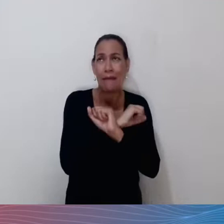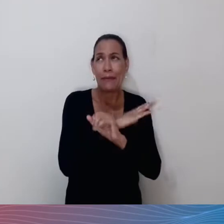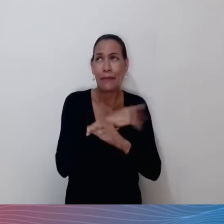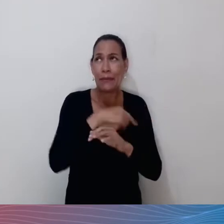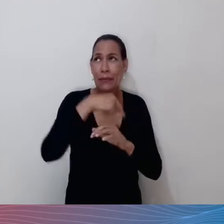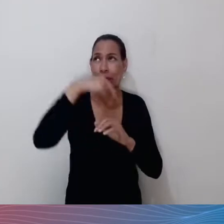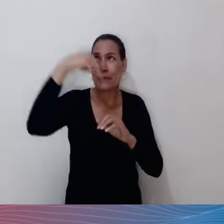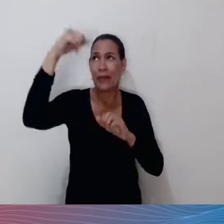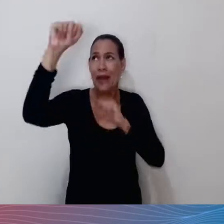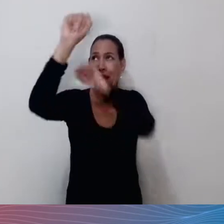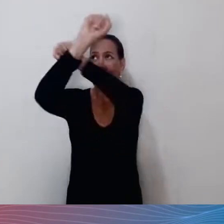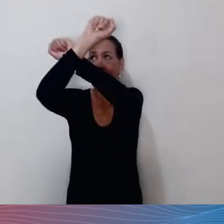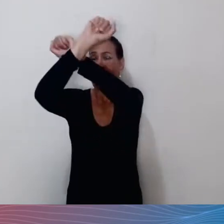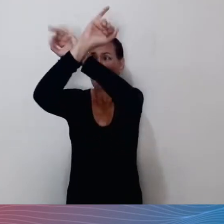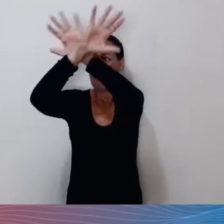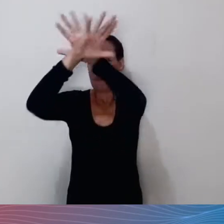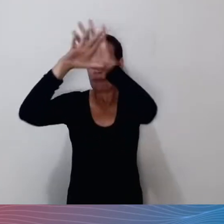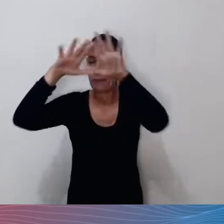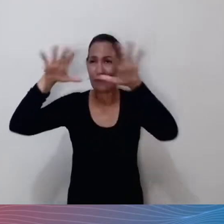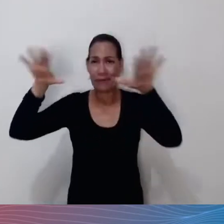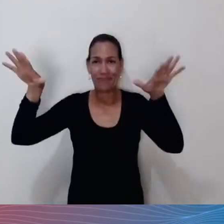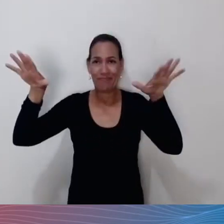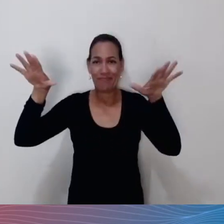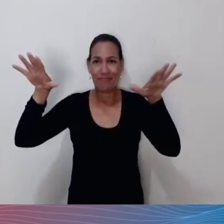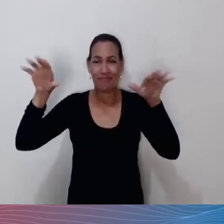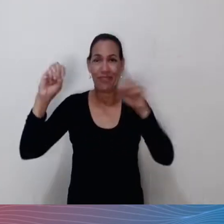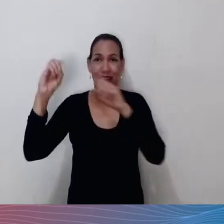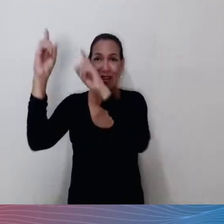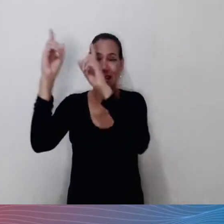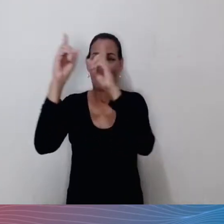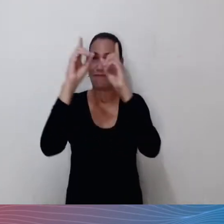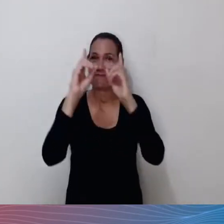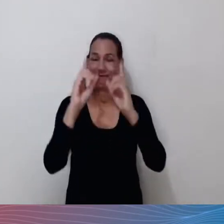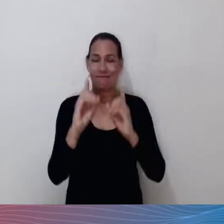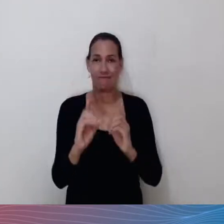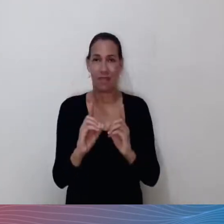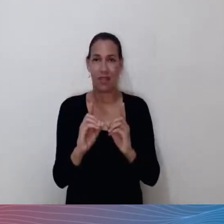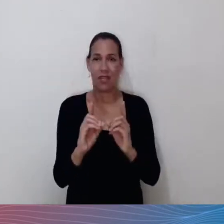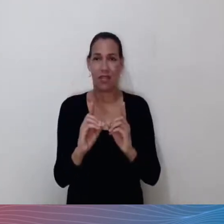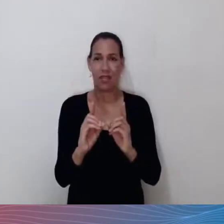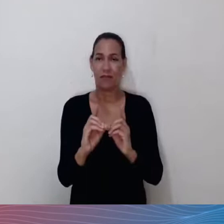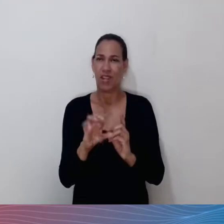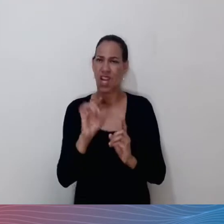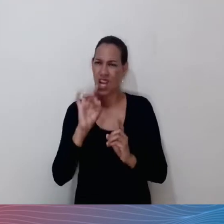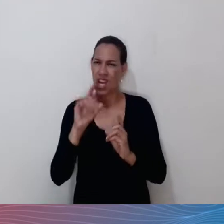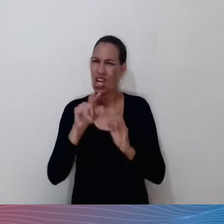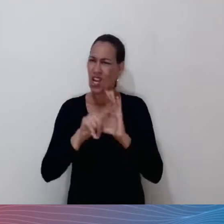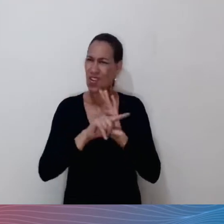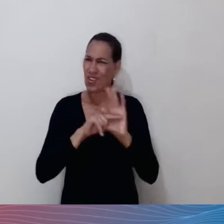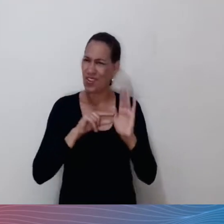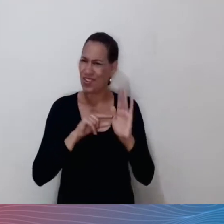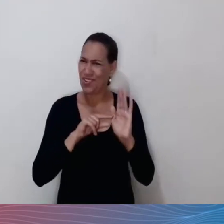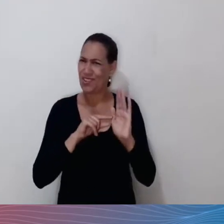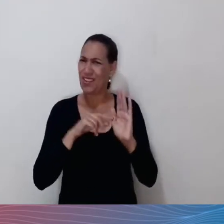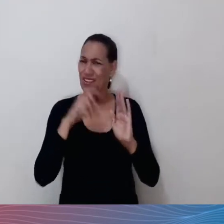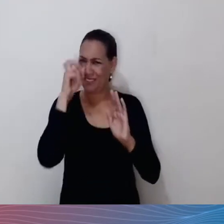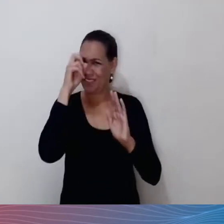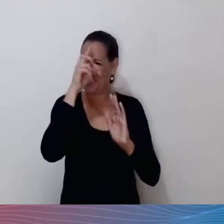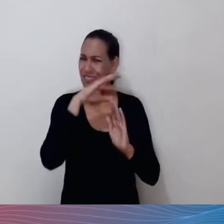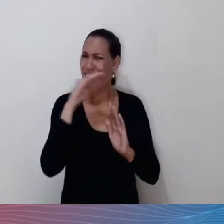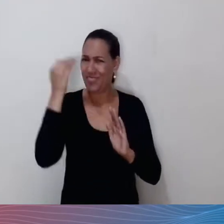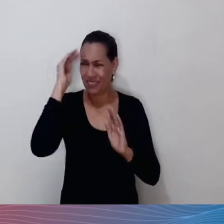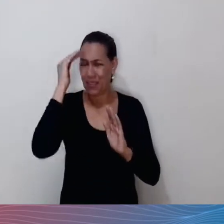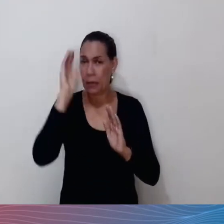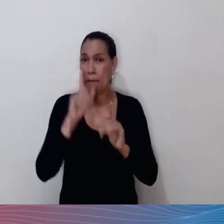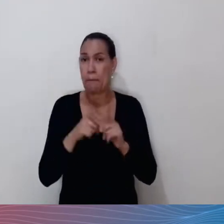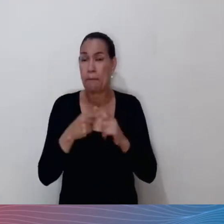versículo não dá para entender só ele. Vou ter que ler também versículo 9 e 10. Ora, que quer dizer